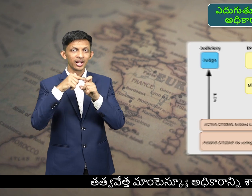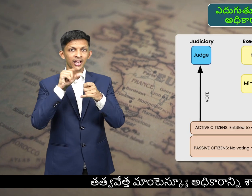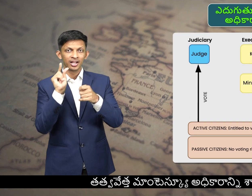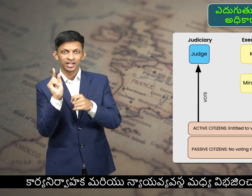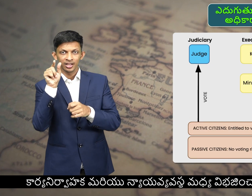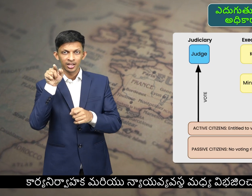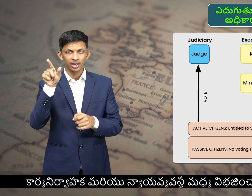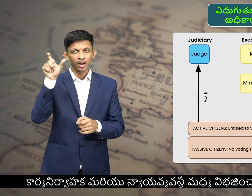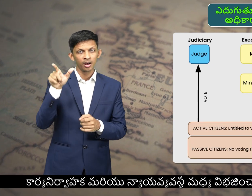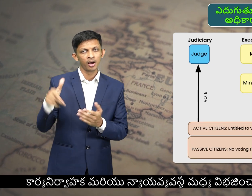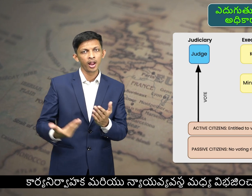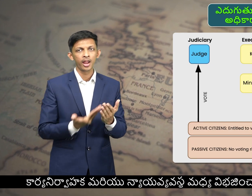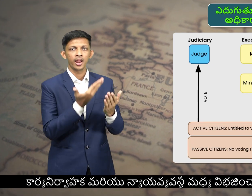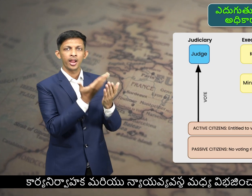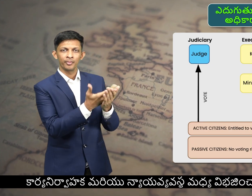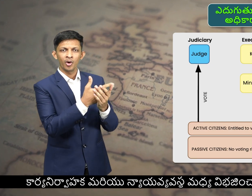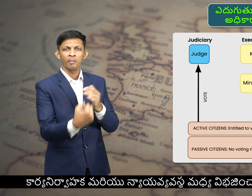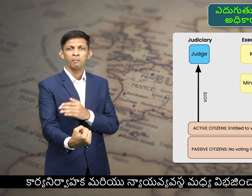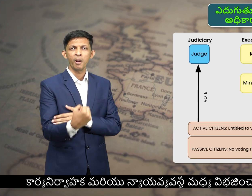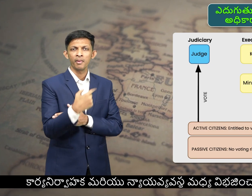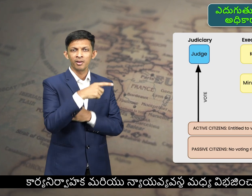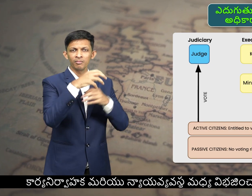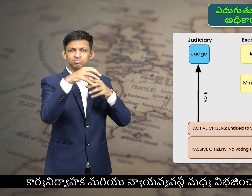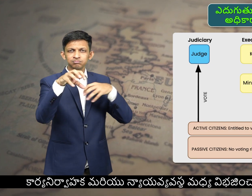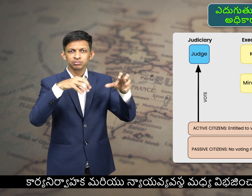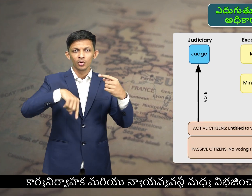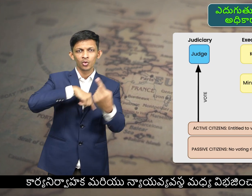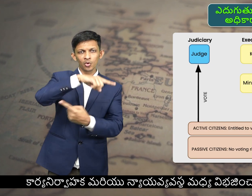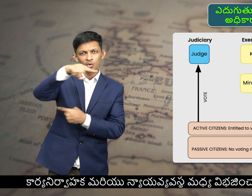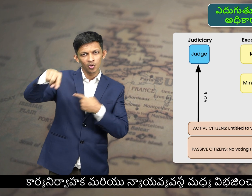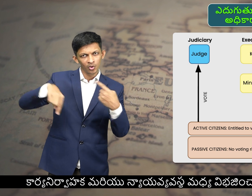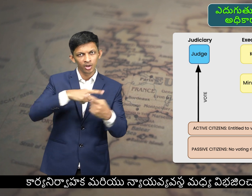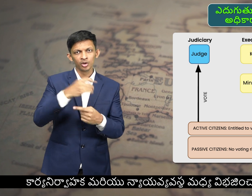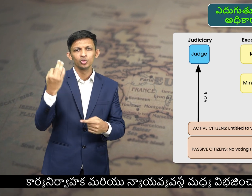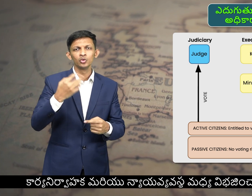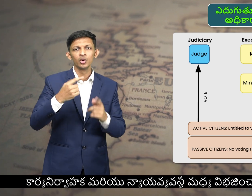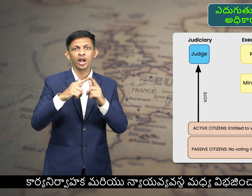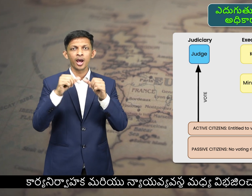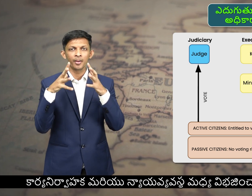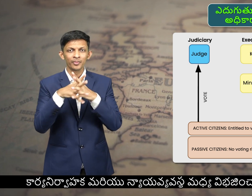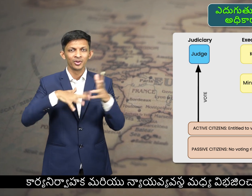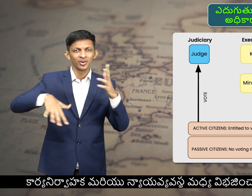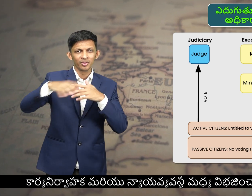శాసనసభ, కార్యనిర్వాహక మరియు న్యాయ వ్యవస్థ మధ్య విభజించాలని ప్రతిపాదించాడు.